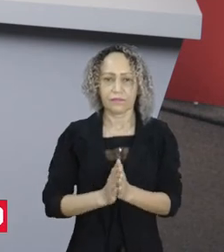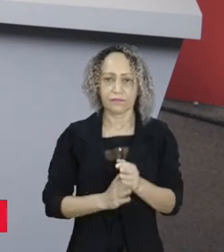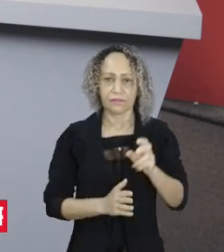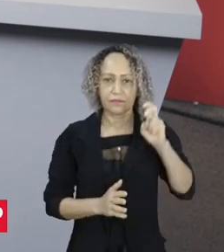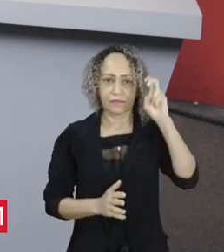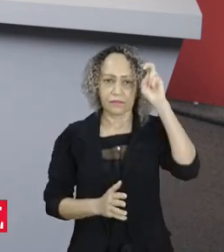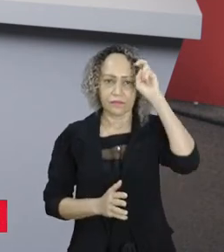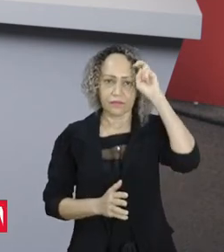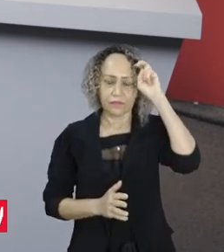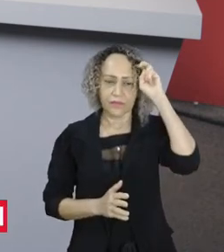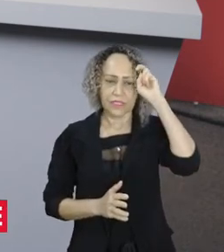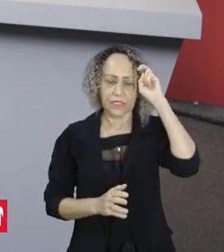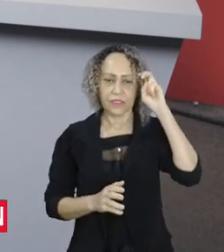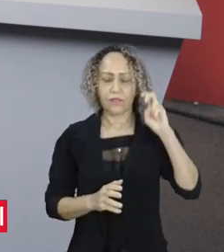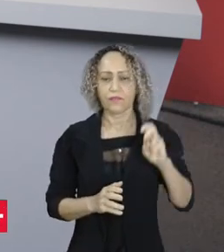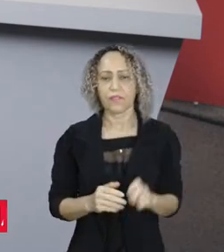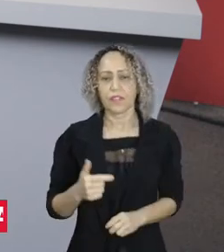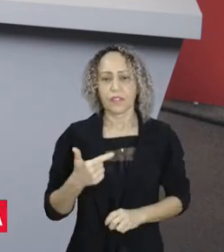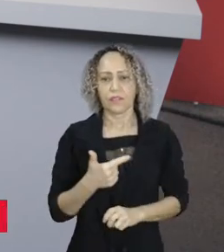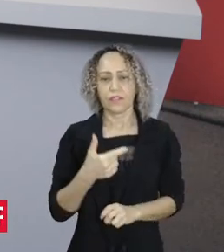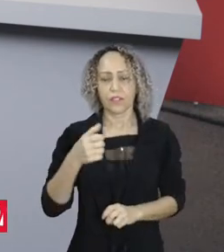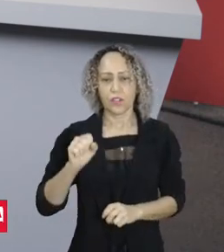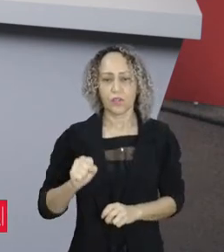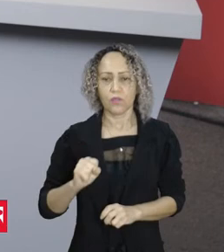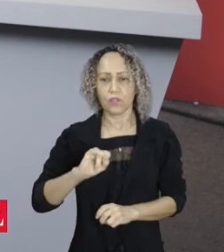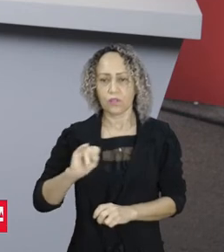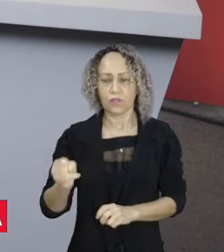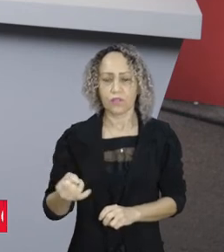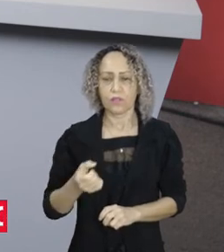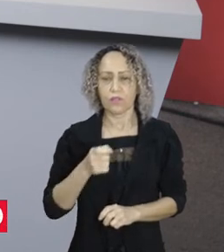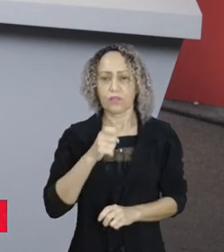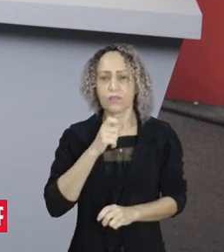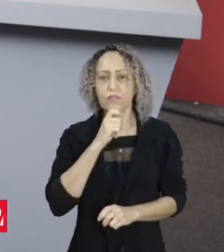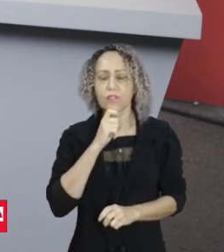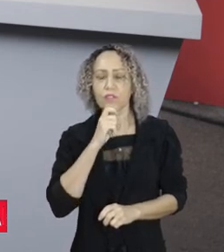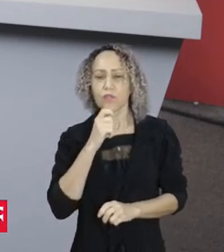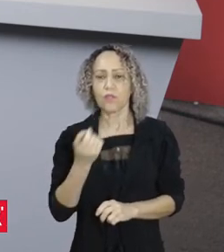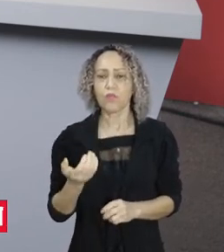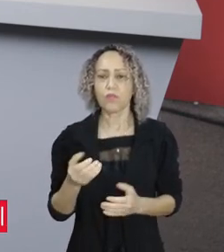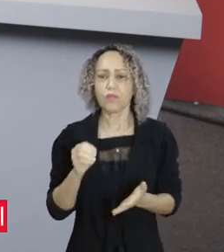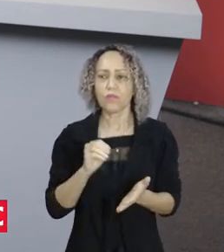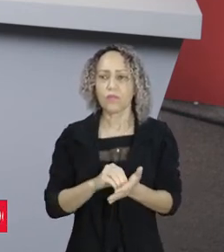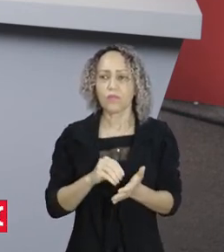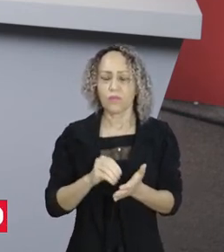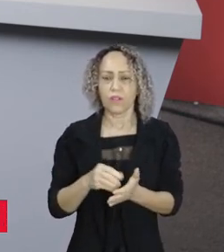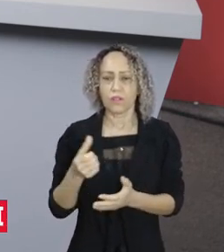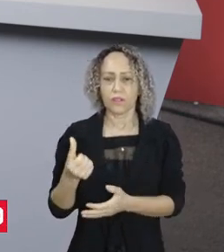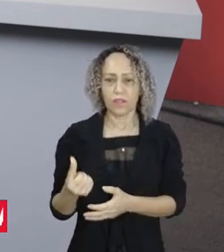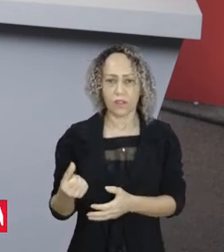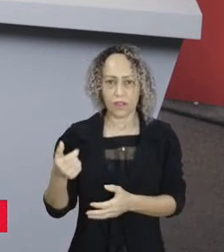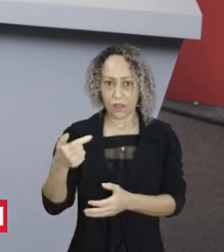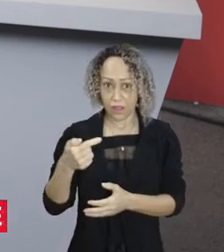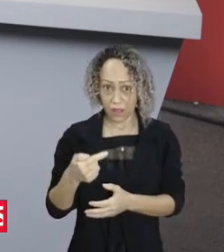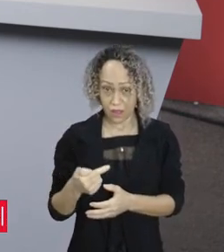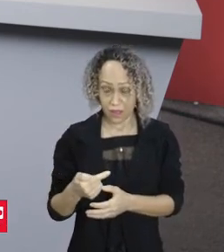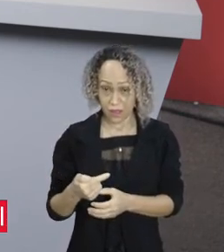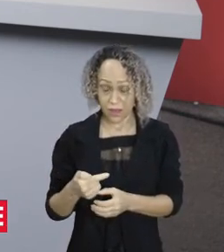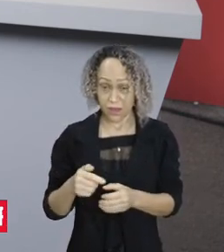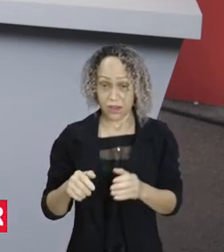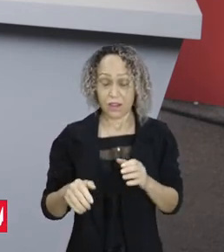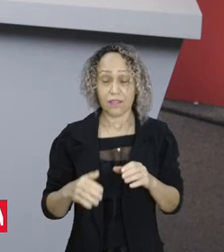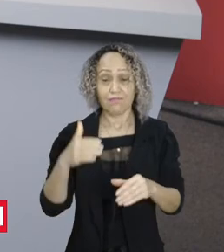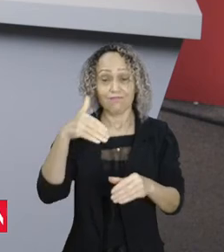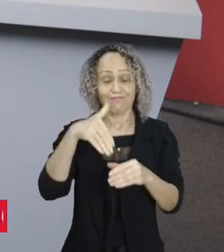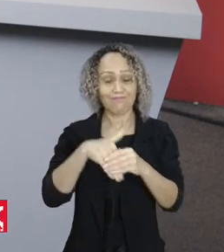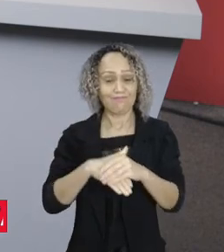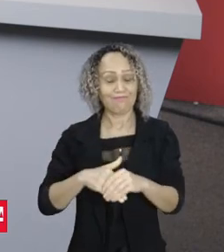Quinta-feira, 28 de julho de 2022, hoje faltam 60... Primeiro turno das eleições